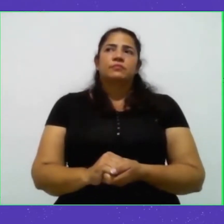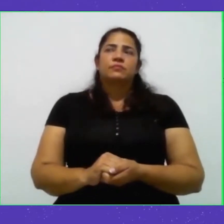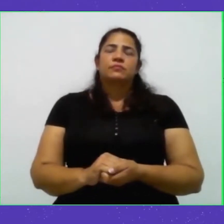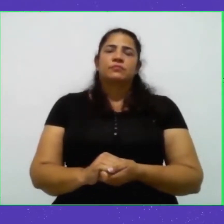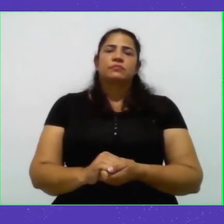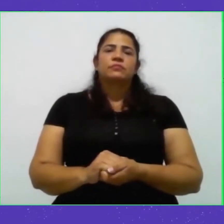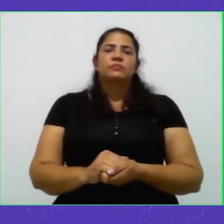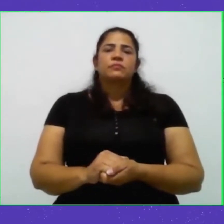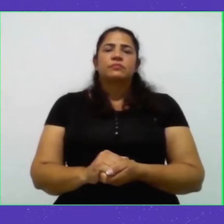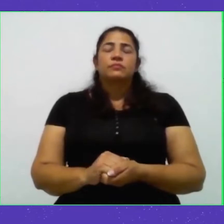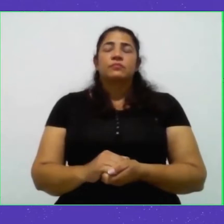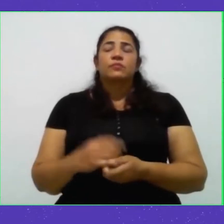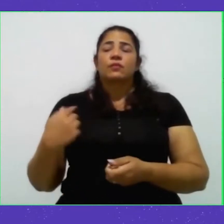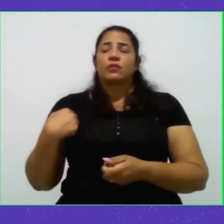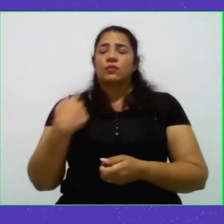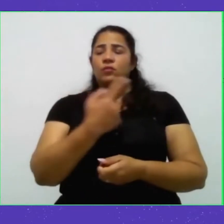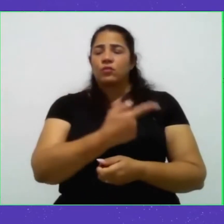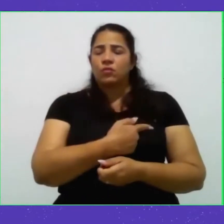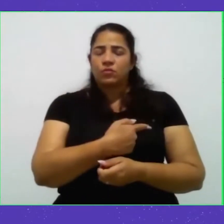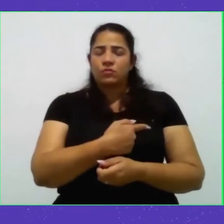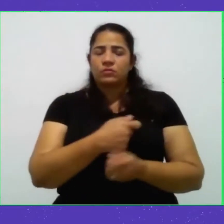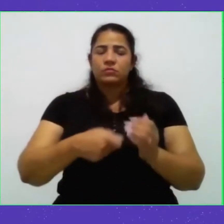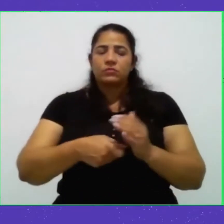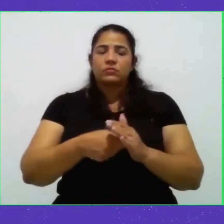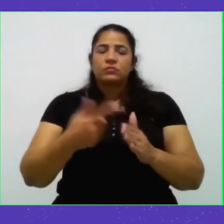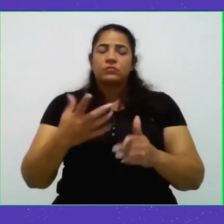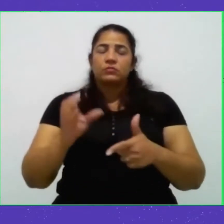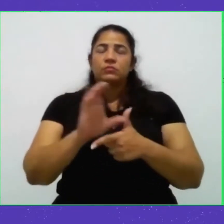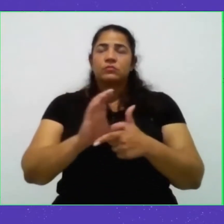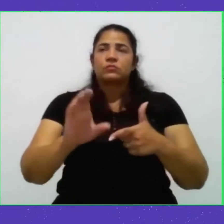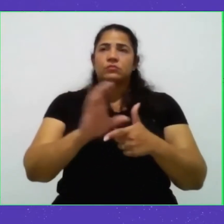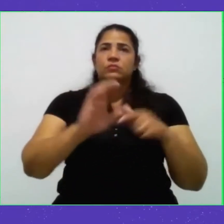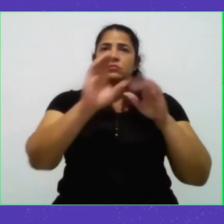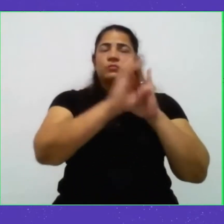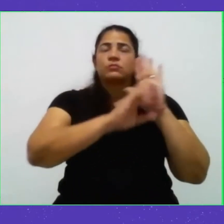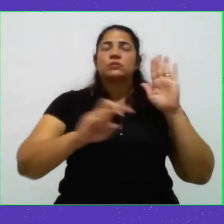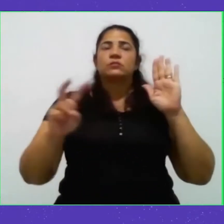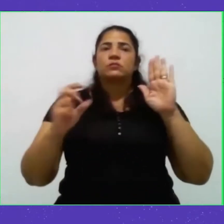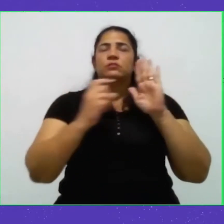nós vemos que em 2 Coríntios 5, 7 diz assim: visto que andamos por